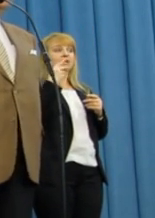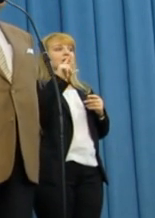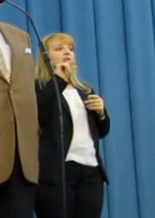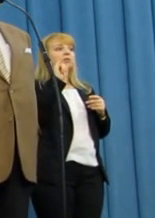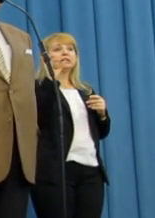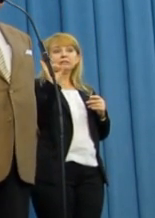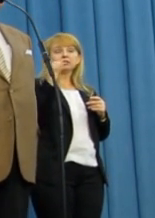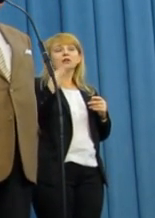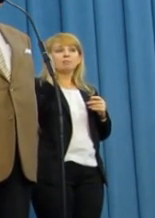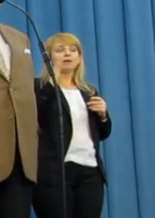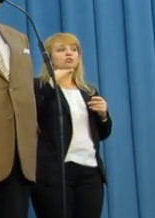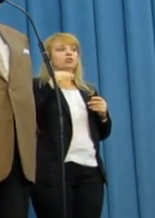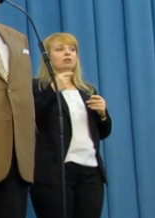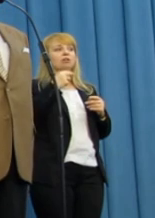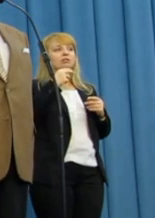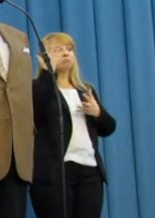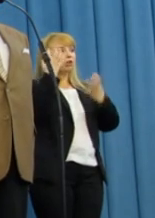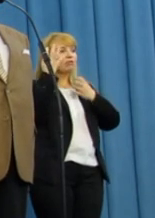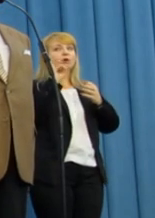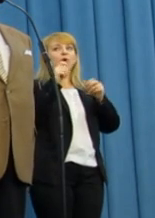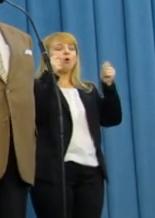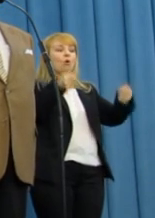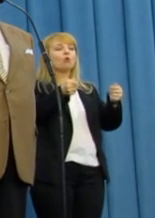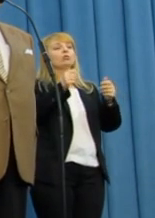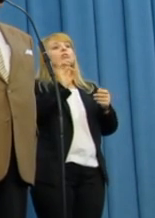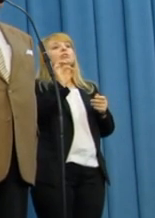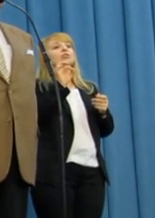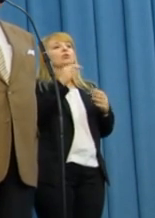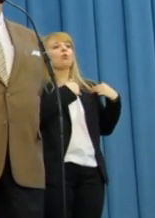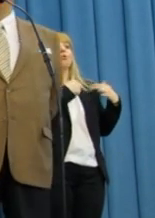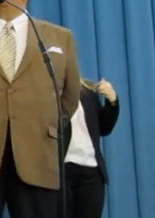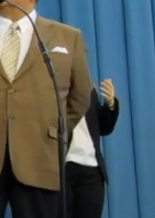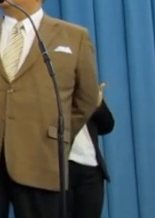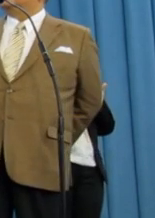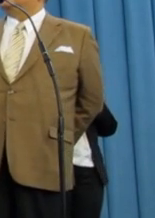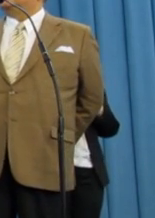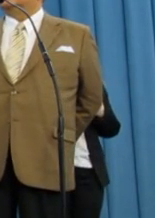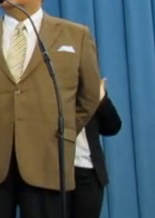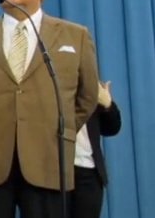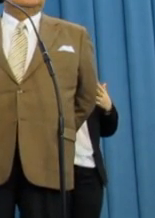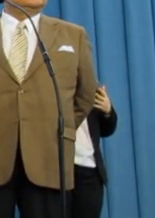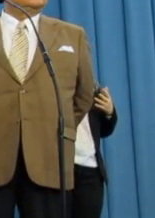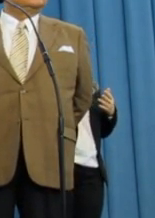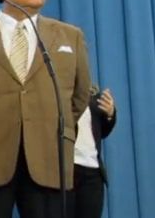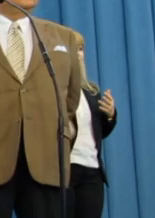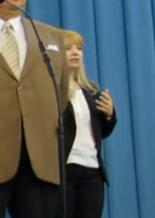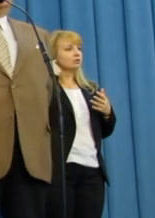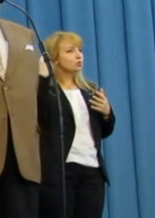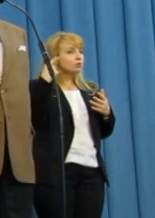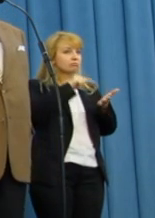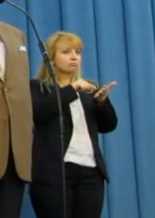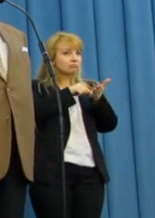ma poinformować, że składa wniosek o komisję śledczą w tej sprawie. Czy słyszeli panowie, zarówno pan poseł, jak pan